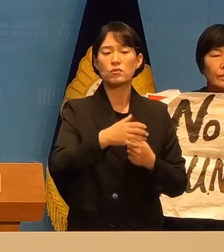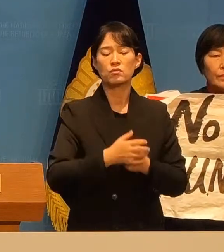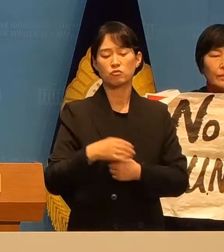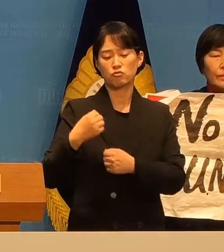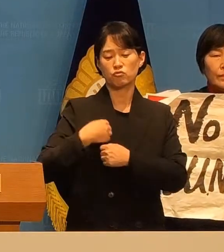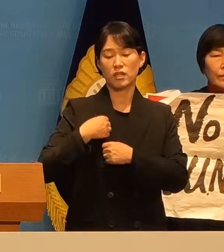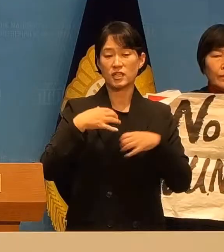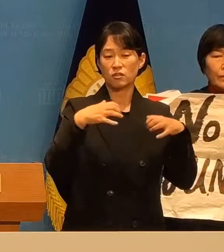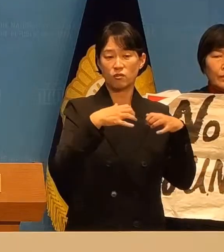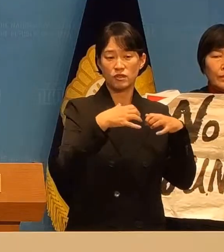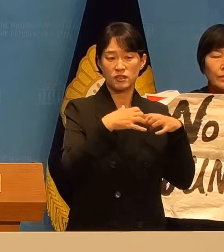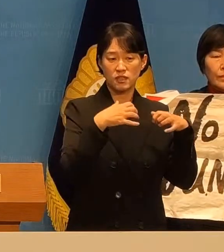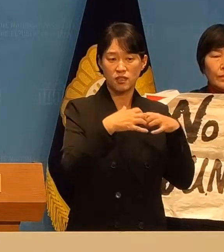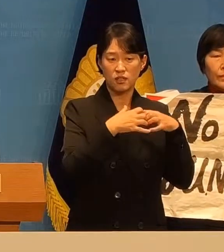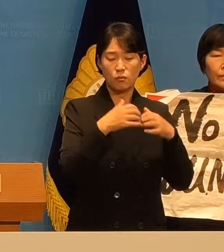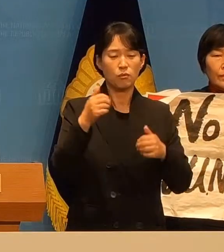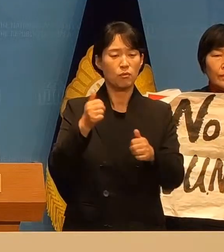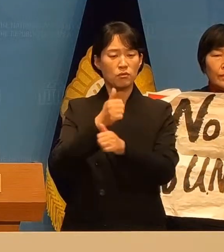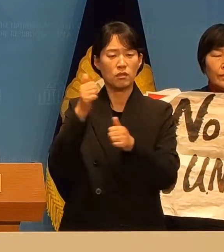군사정전위원회가